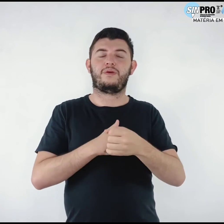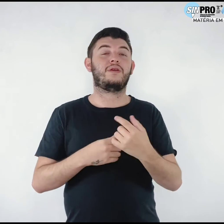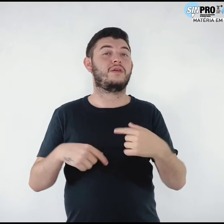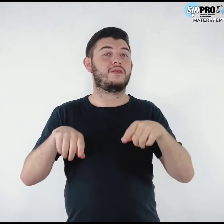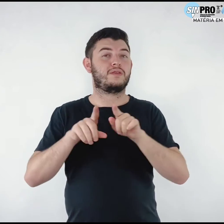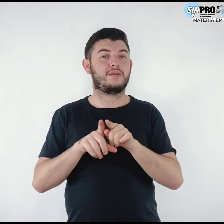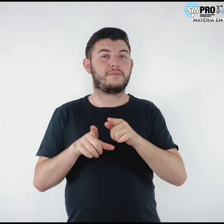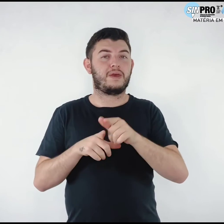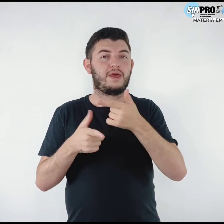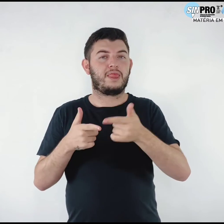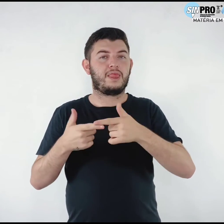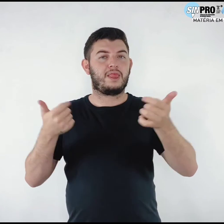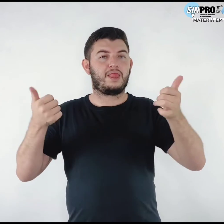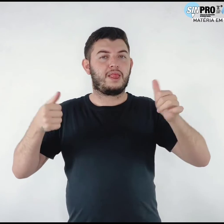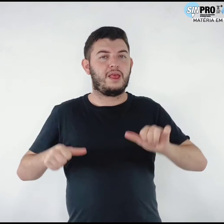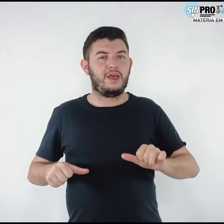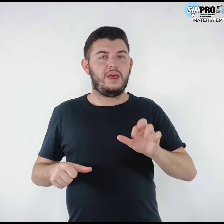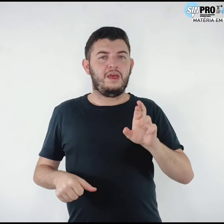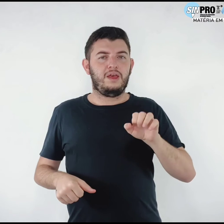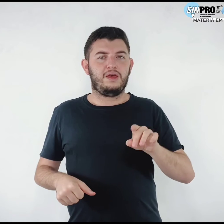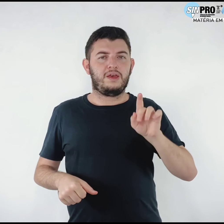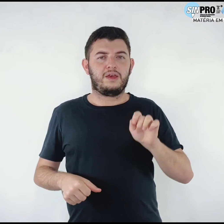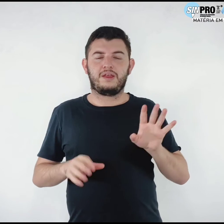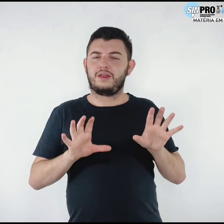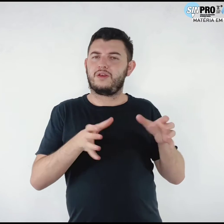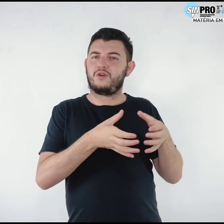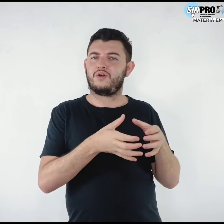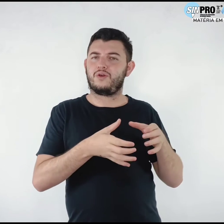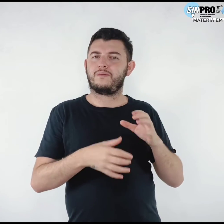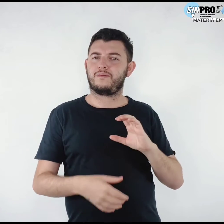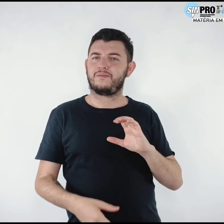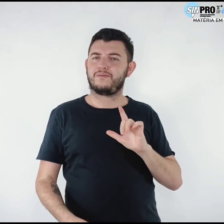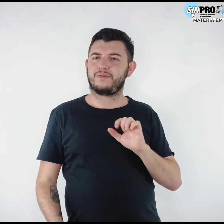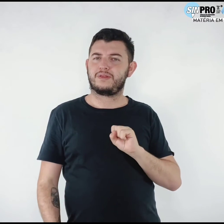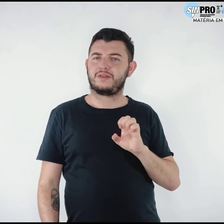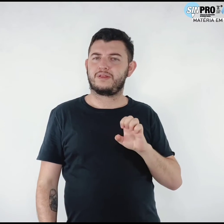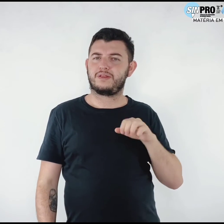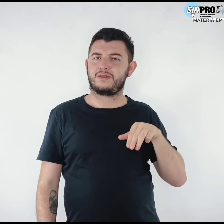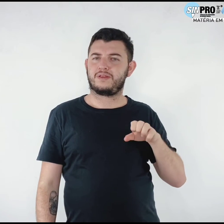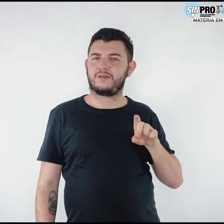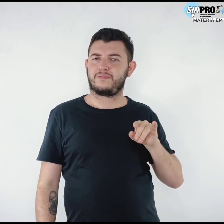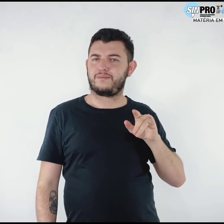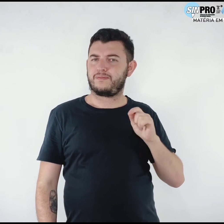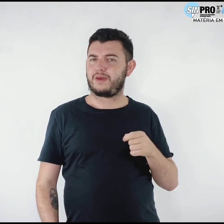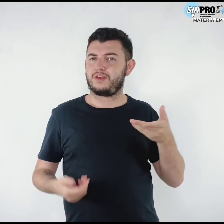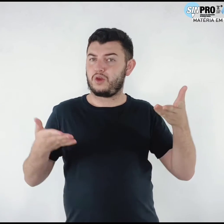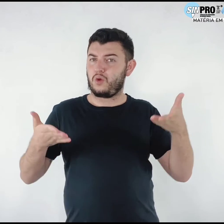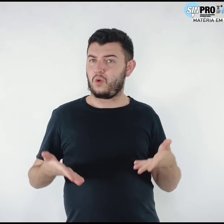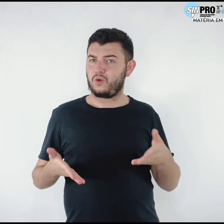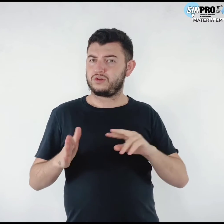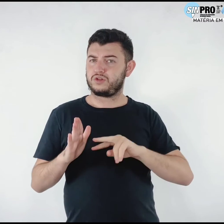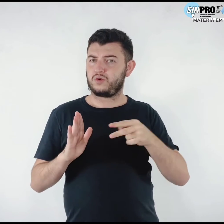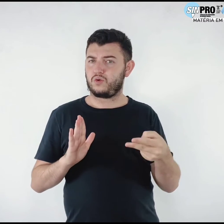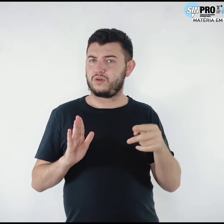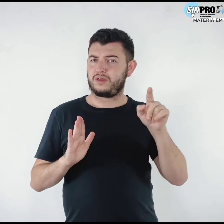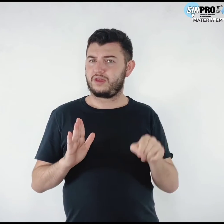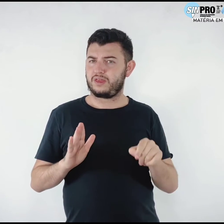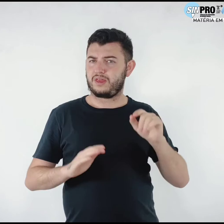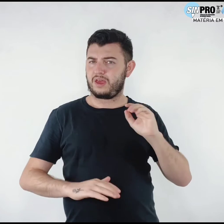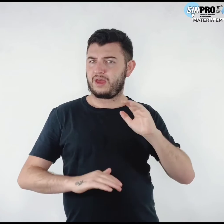da renda da classe média hoje é consequência dessa atitude de votar em